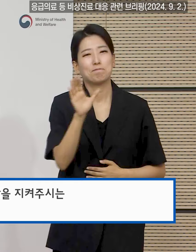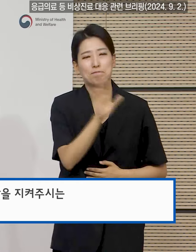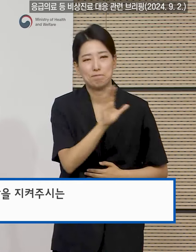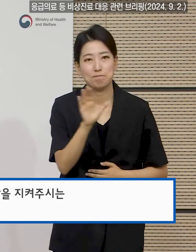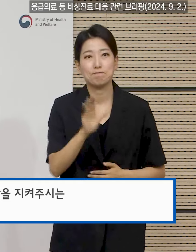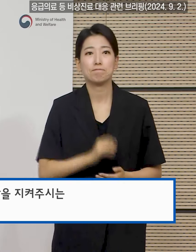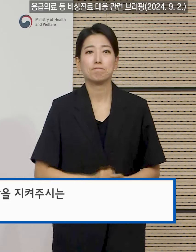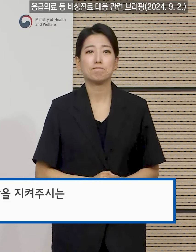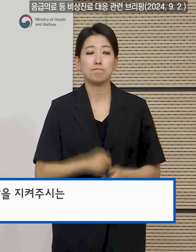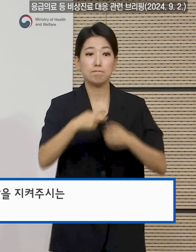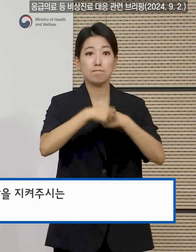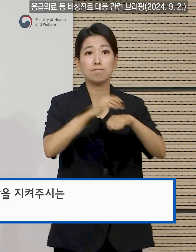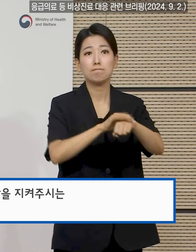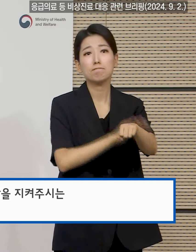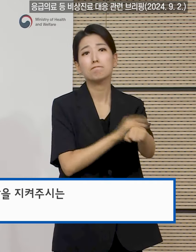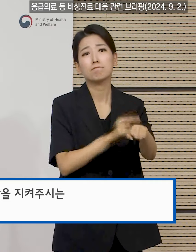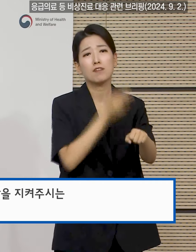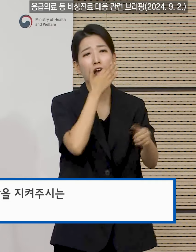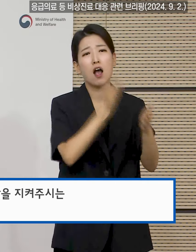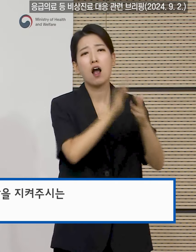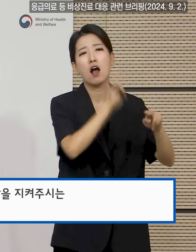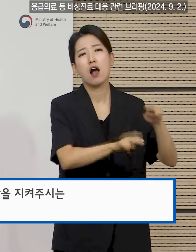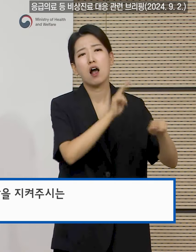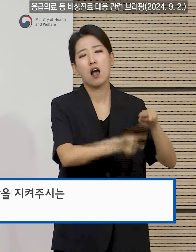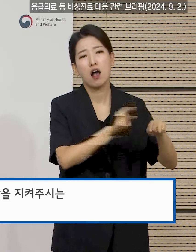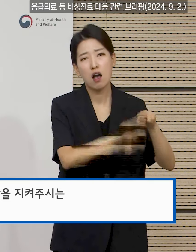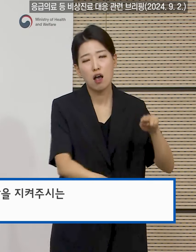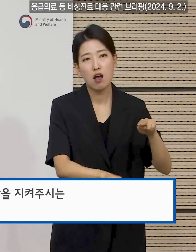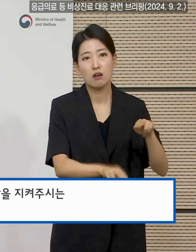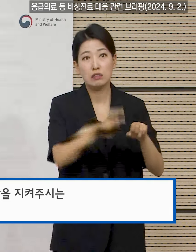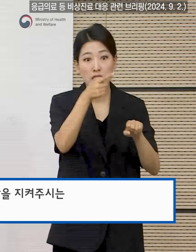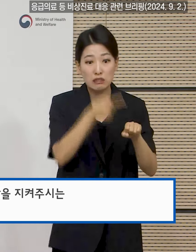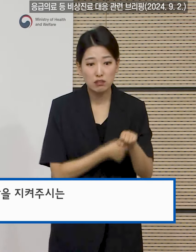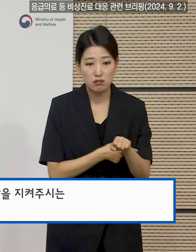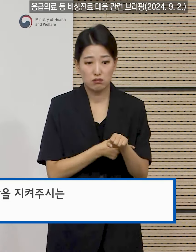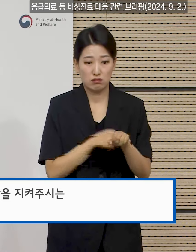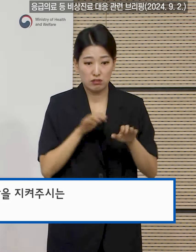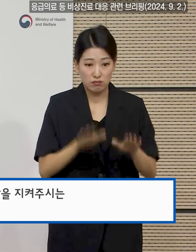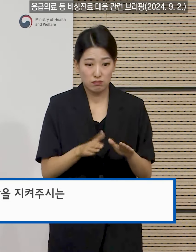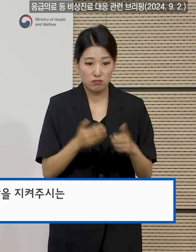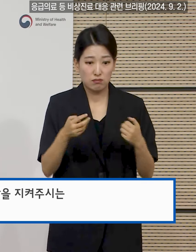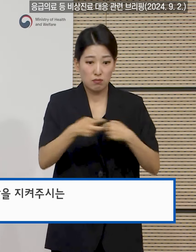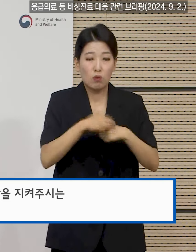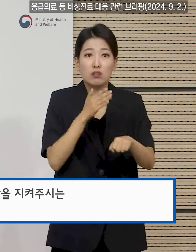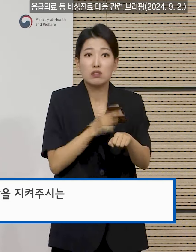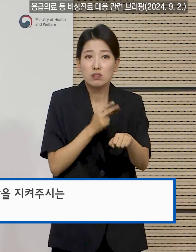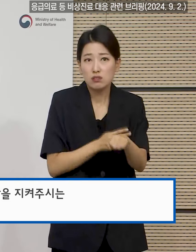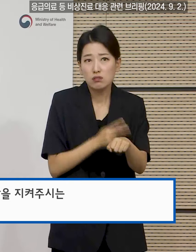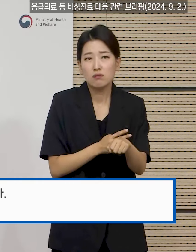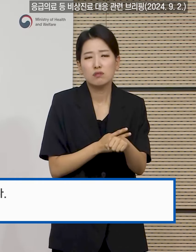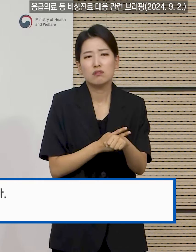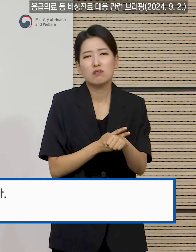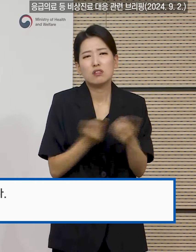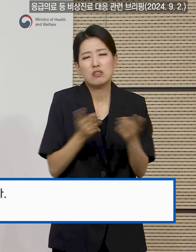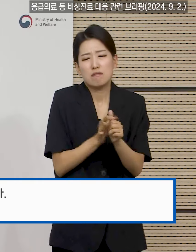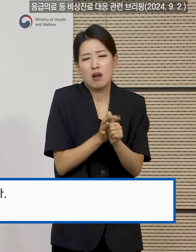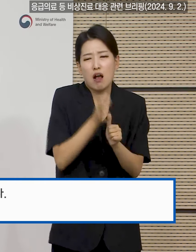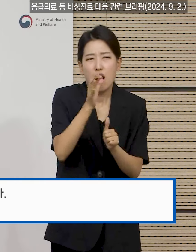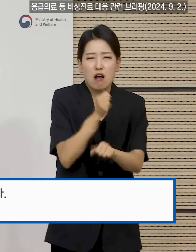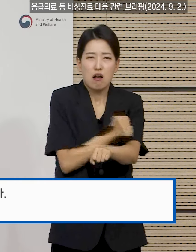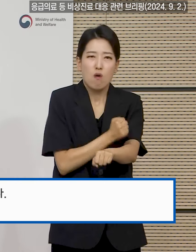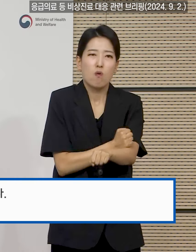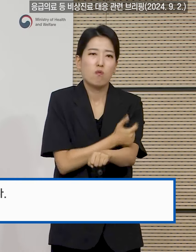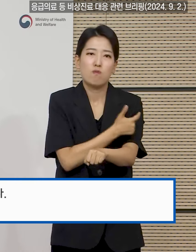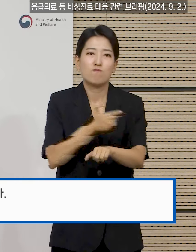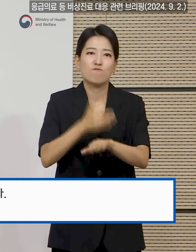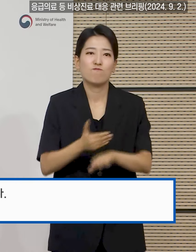어려운 상황에서도 현장을 지켜주시는 의료진의 헌신에 감사드립니다. 먼저 응급의료